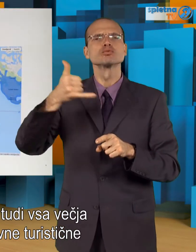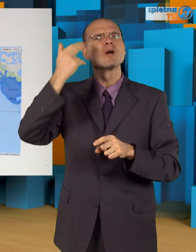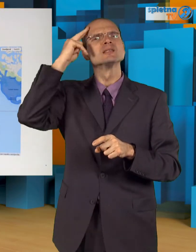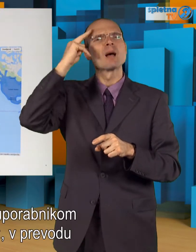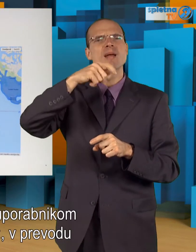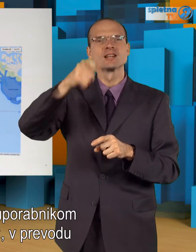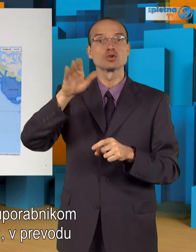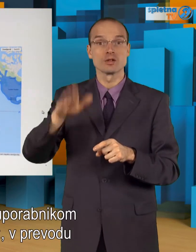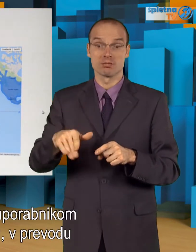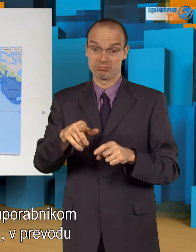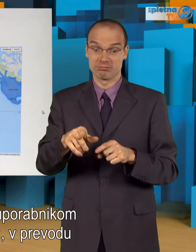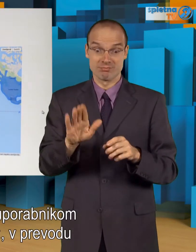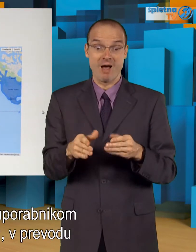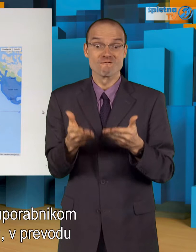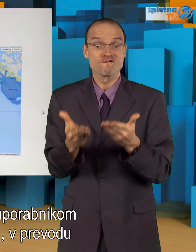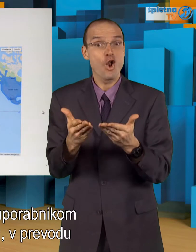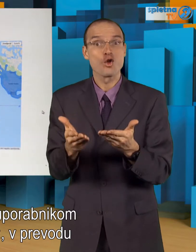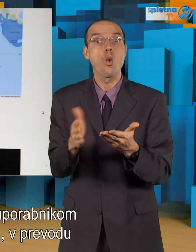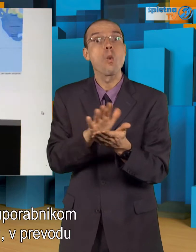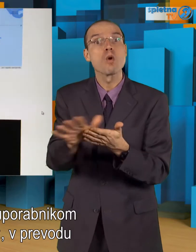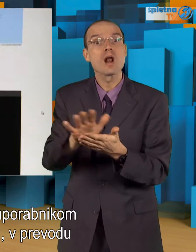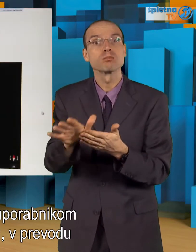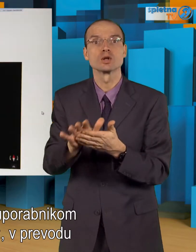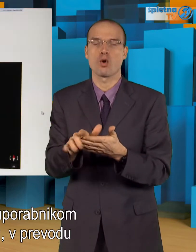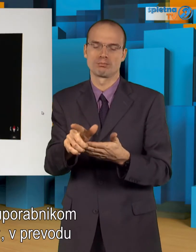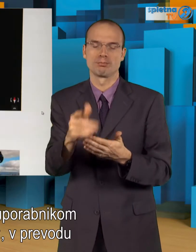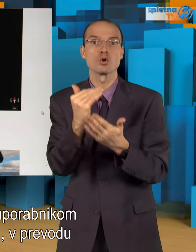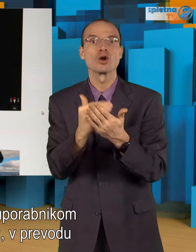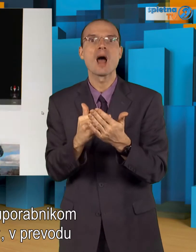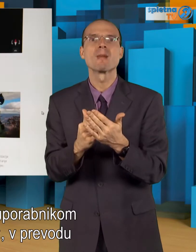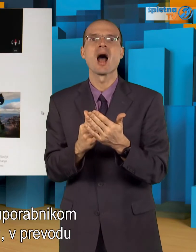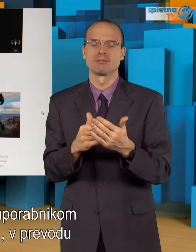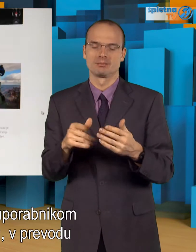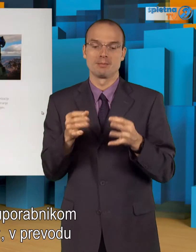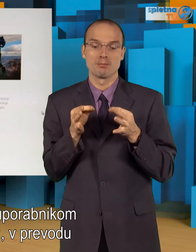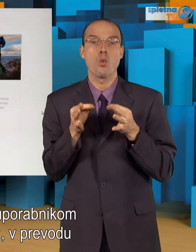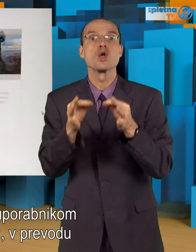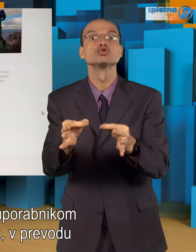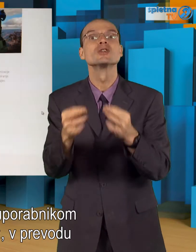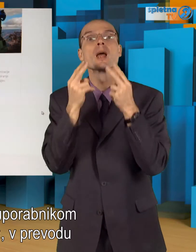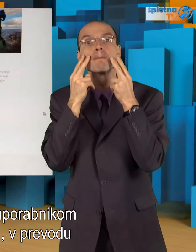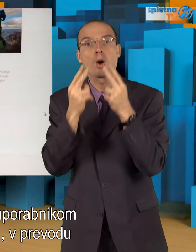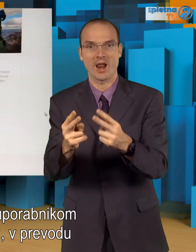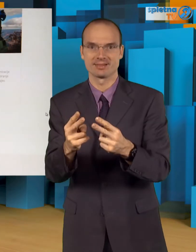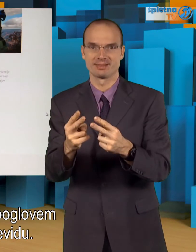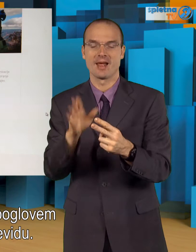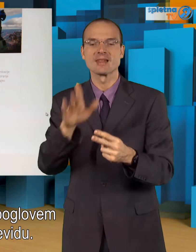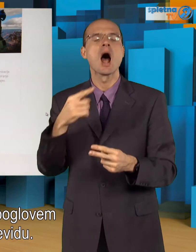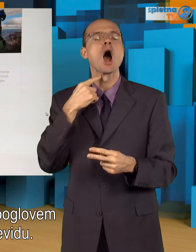uporabnikom storitve Street View. V prevodu ulični pogled na Googlovem spletnem zemljevidu.